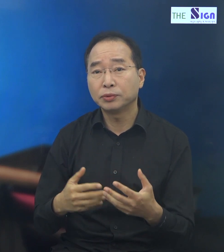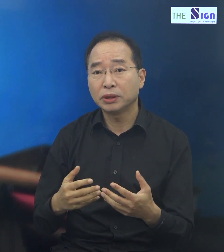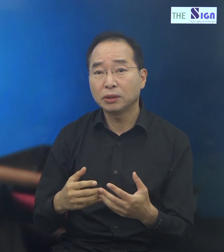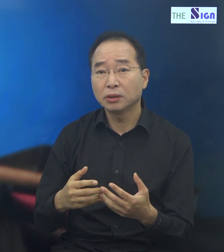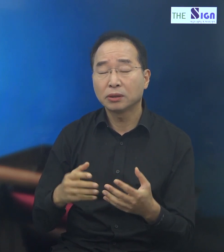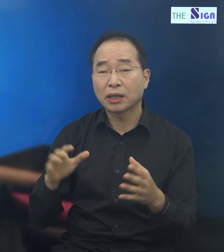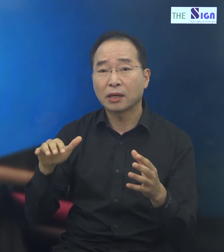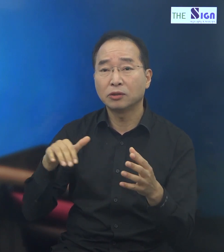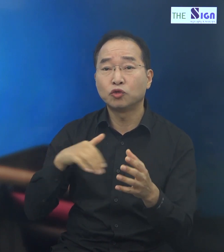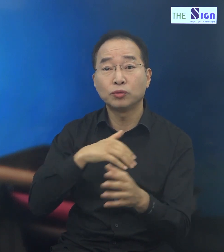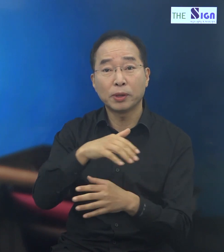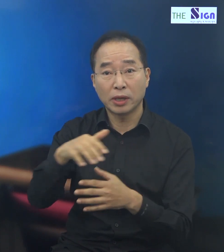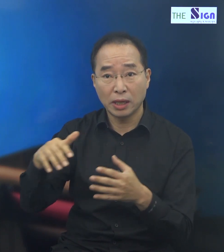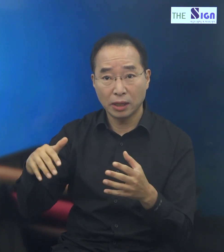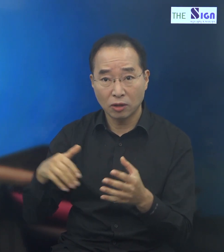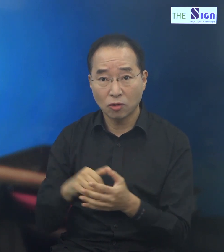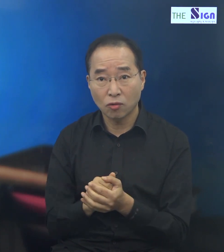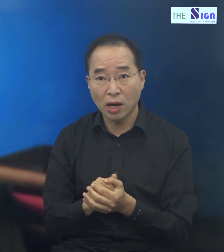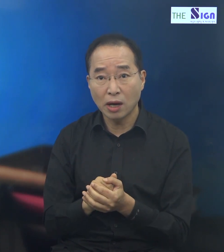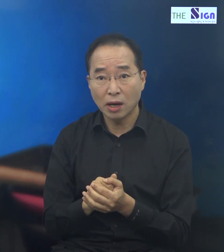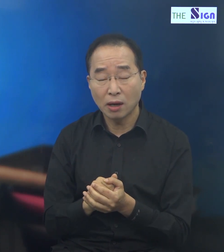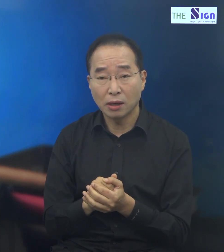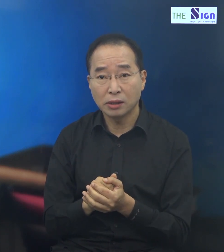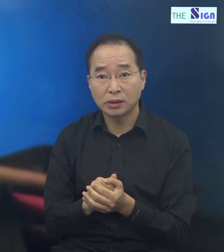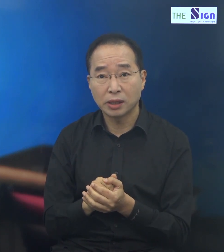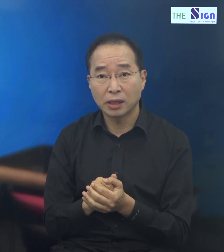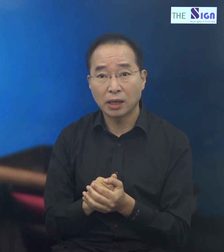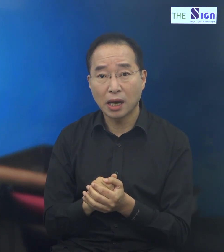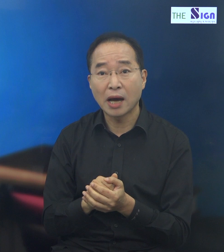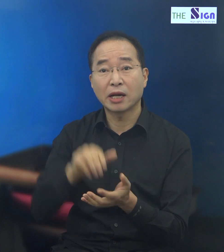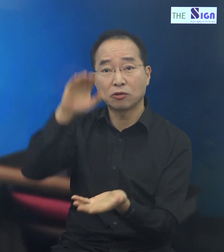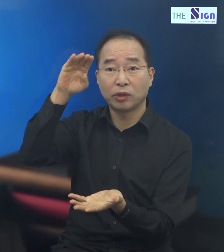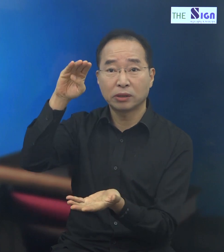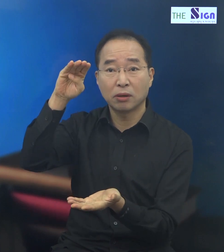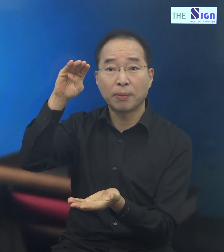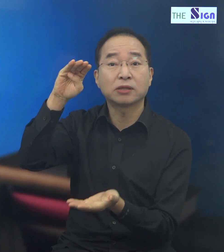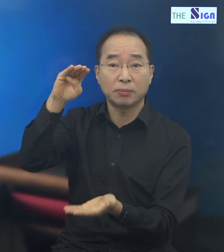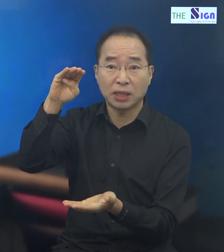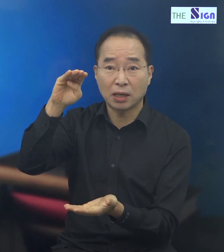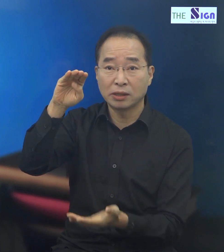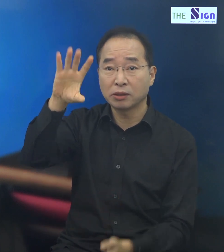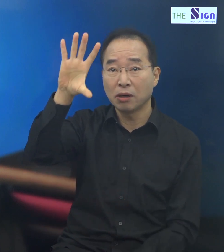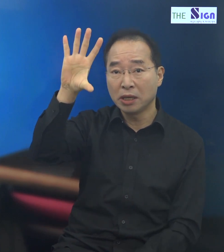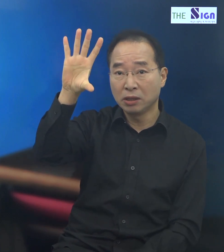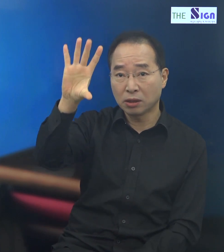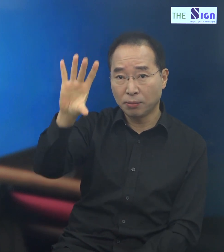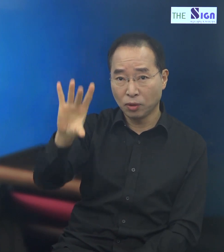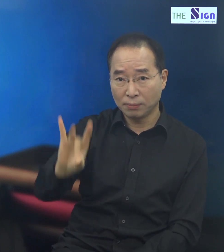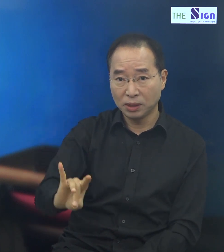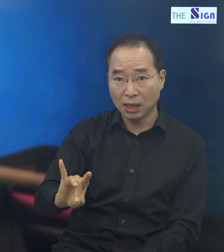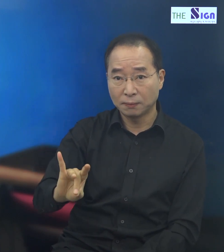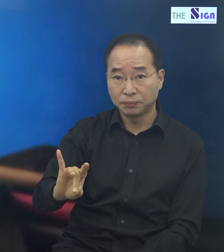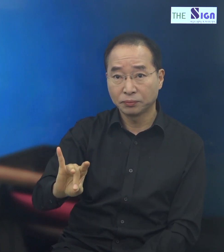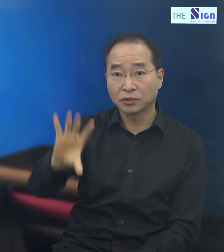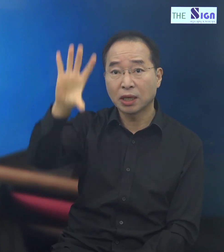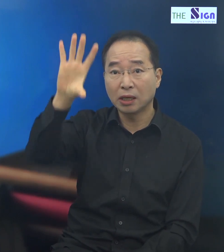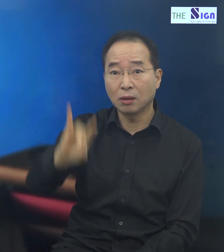부분이 다른 주변의 것과 이제 하나로 해서 100점이다. 그래서 이렇게 표현합니다. 자, 이건